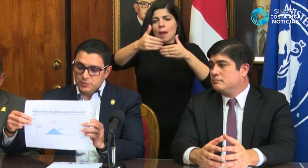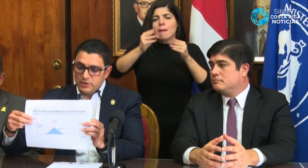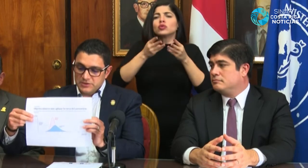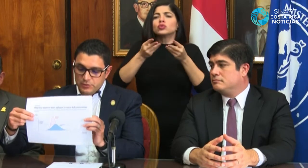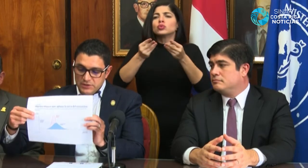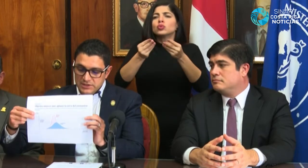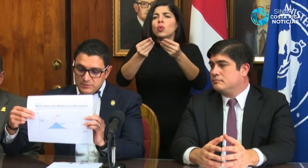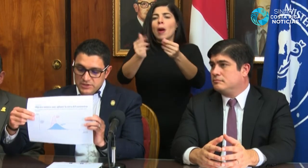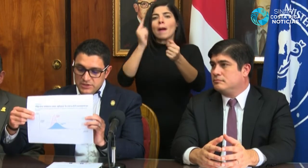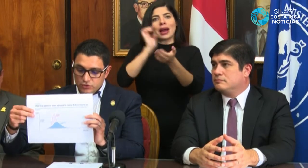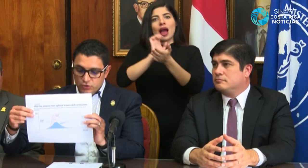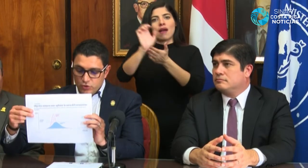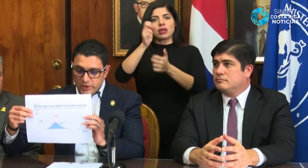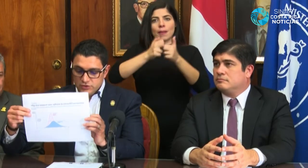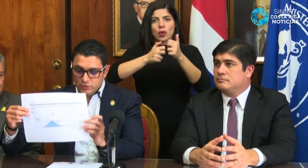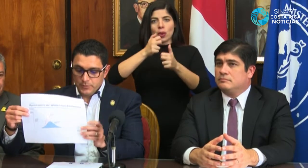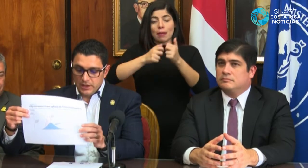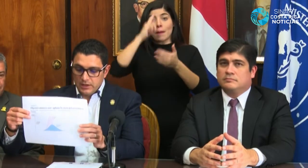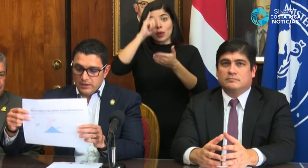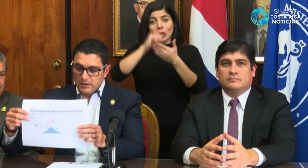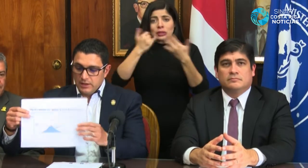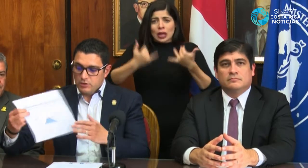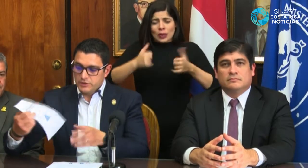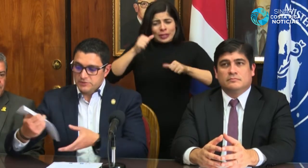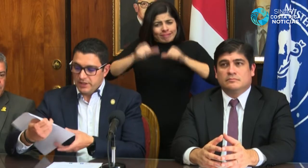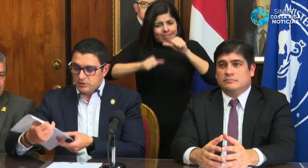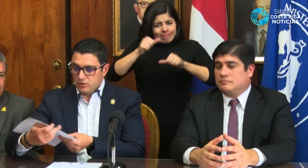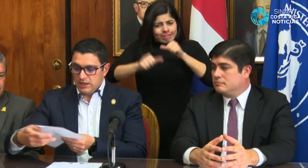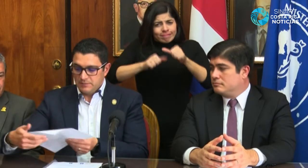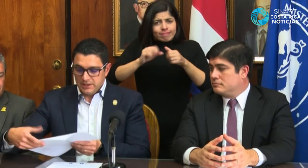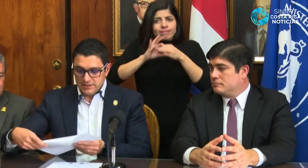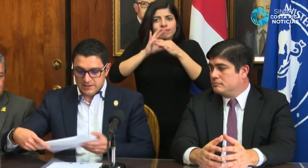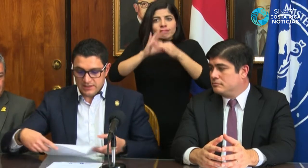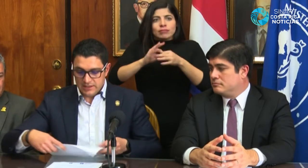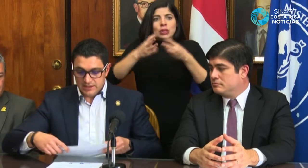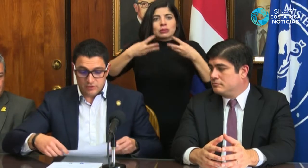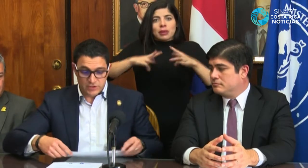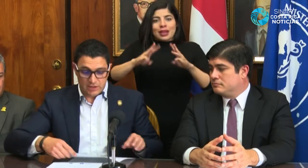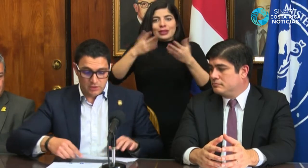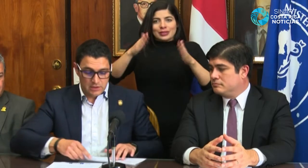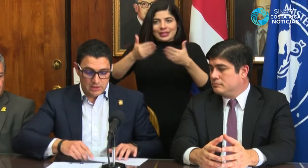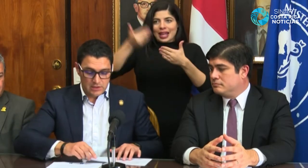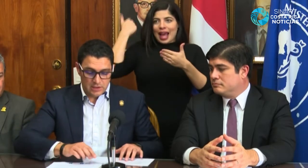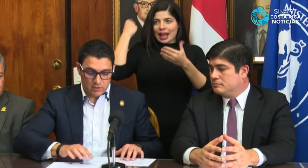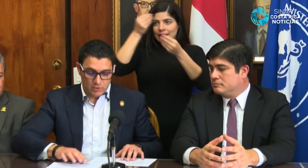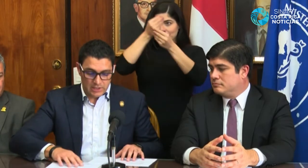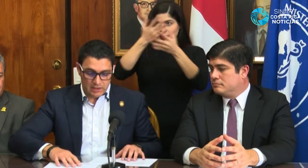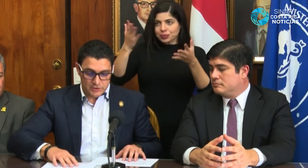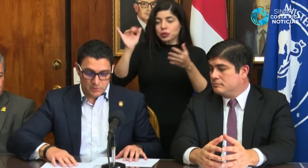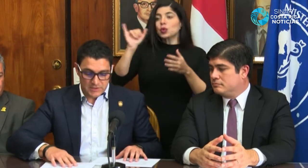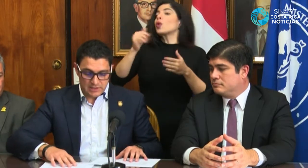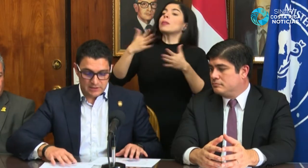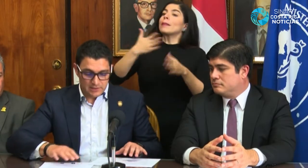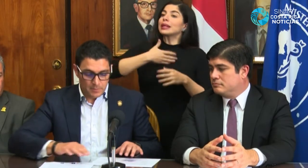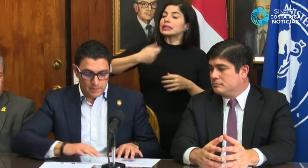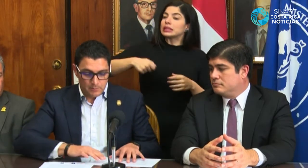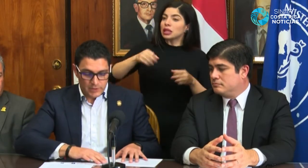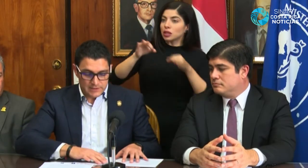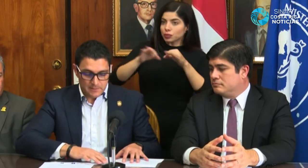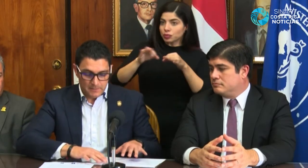esos problemas. Por eso es que estamos haciendo todo esto con respecto a las medidas que ya se han anunciado y que, como lo indicaba el señor